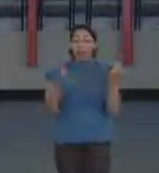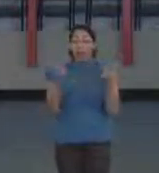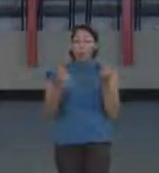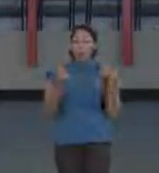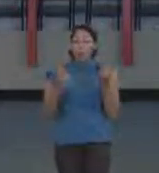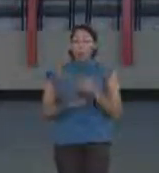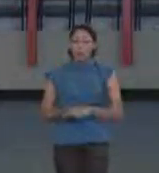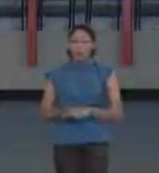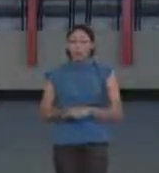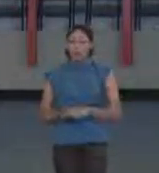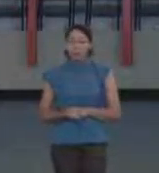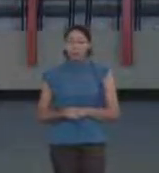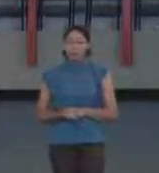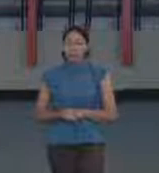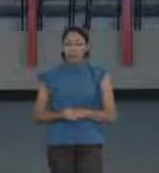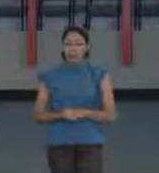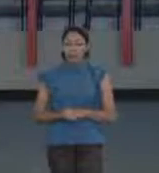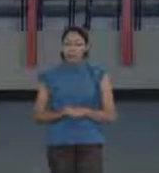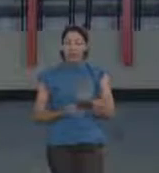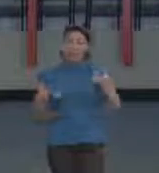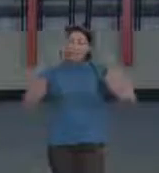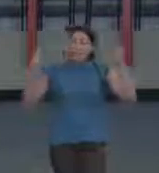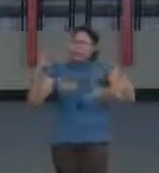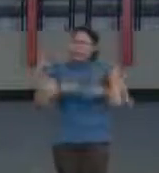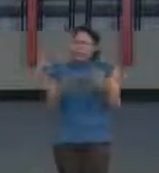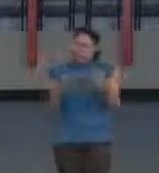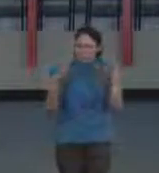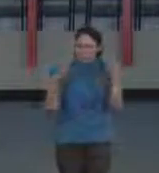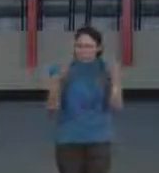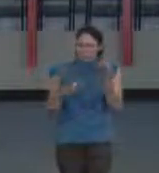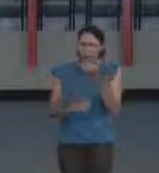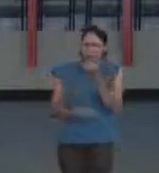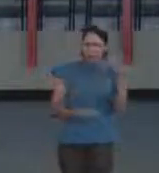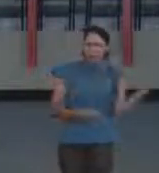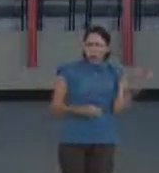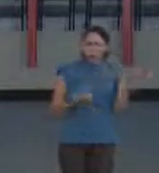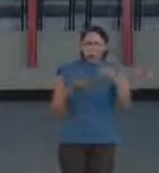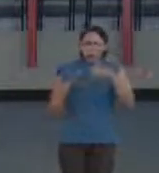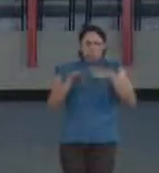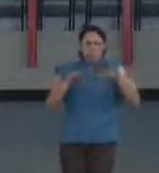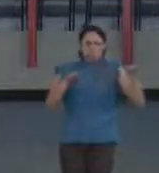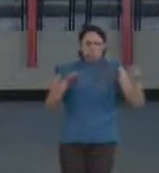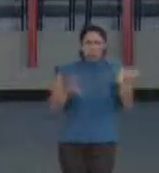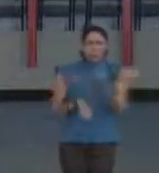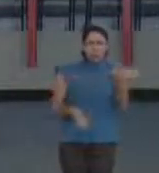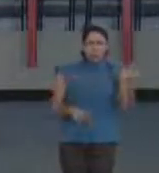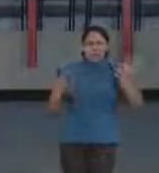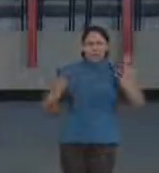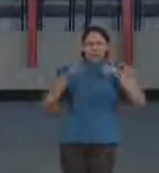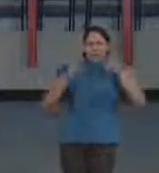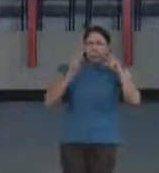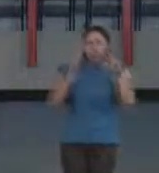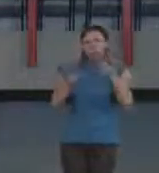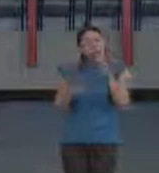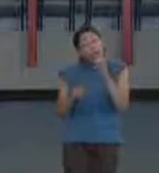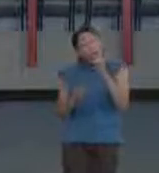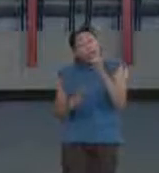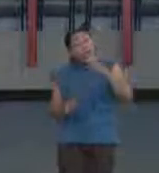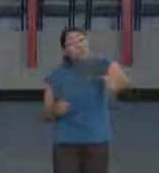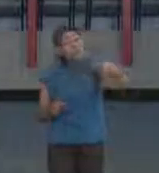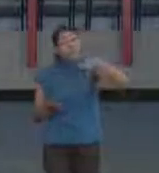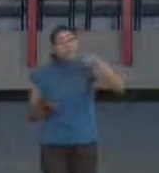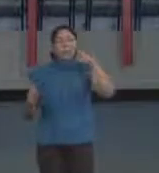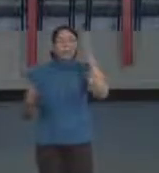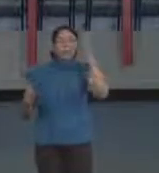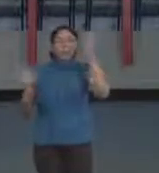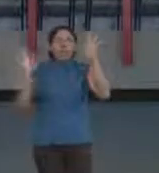hein? É possível determinar a quantidade de veículos observados? Lembra, né? Vamos fazer de conta que